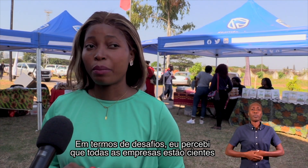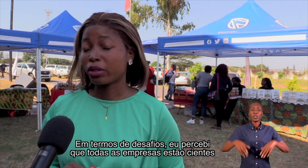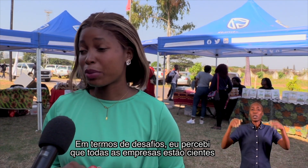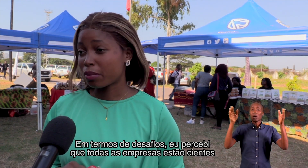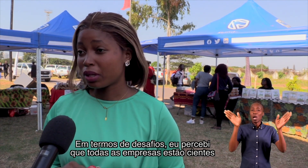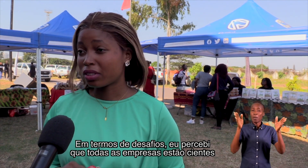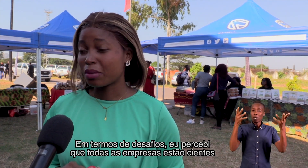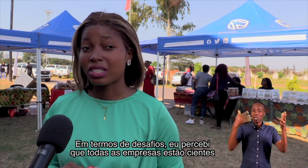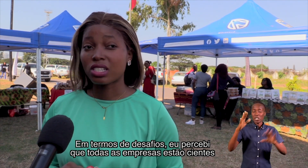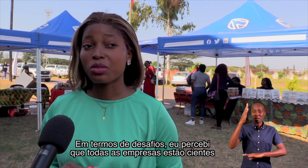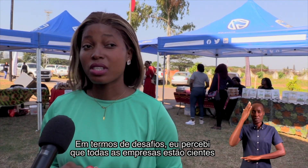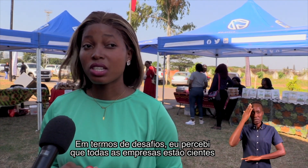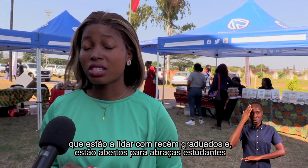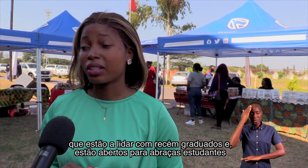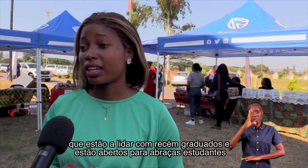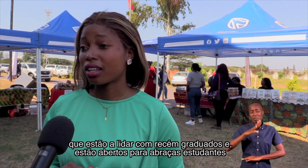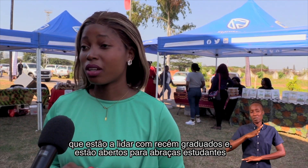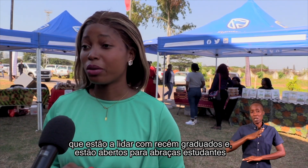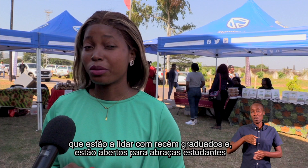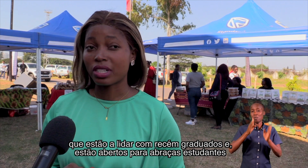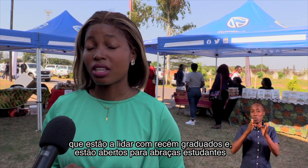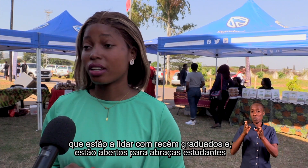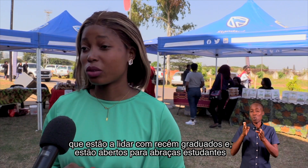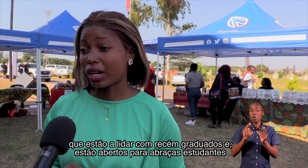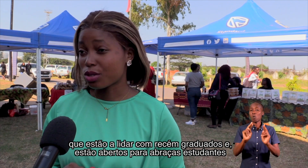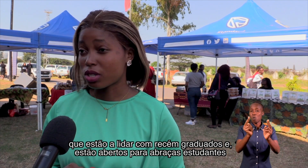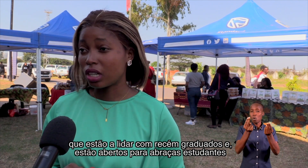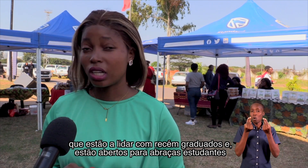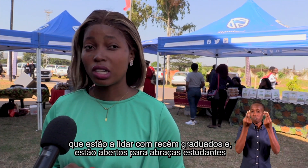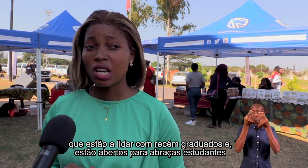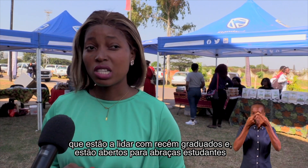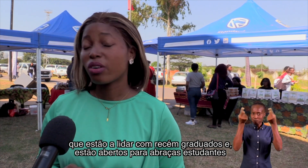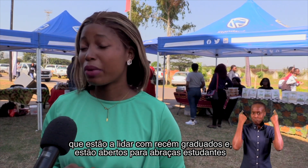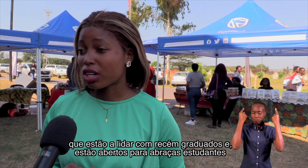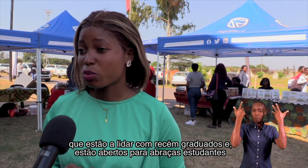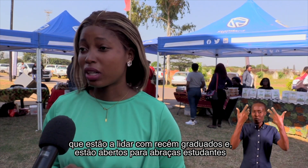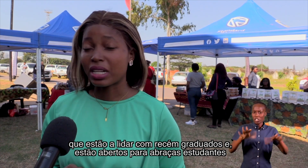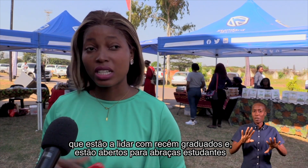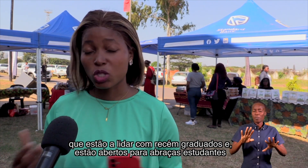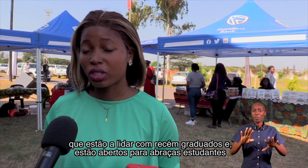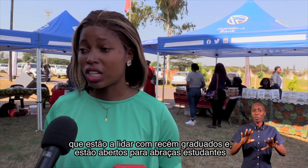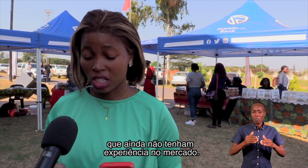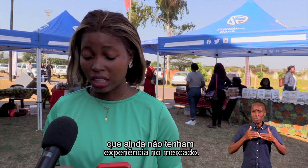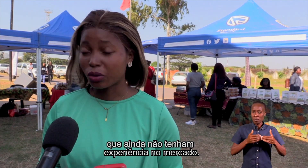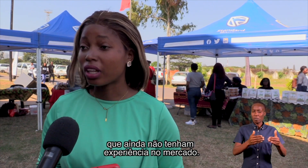que eu percebi, todas as empresas estão cientes que estão a lidar aqui com recém-graduados e estão abertos para abraçar estudantes que ainda não têm